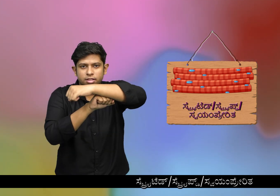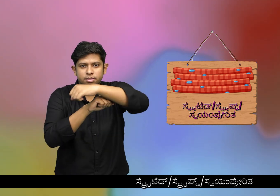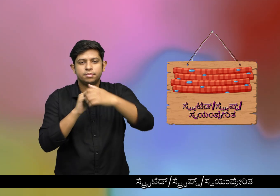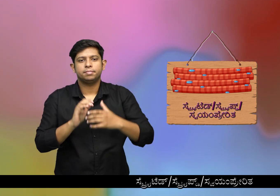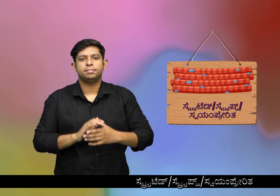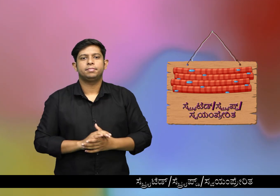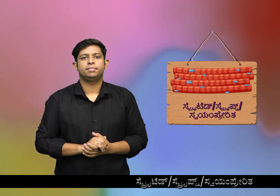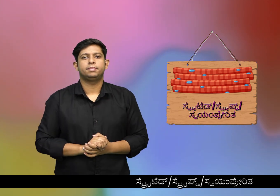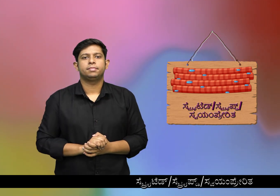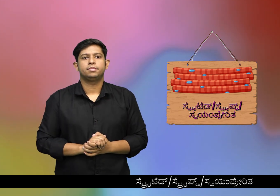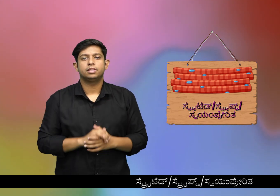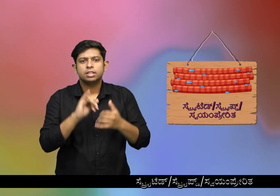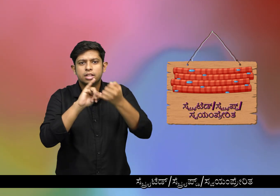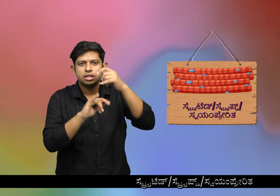ಟೈಟೆಡ್, ಟೈಪ್ಡ್, ಸ್ವಯಂ ಪ್ರೇರಿತ.